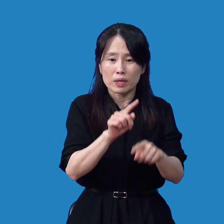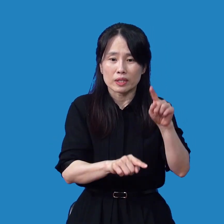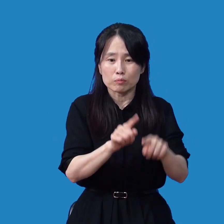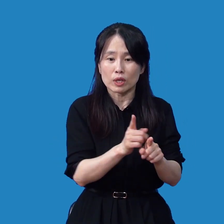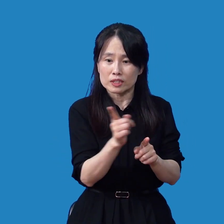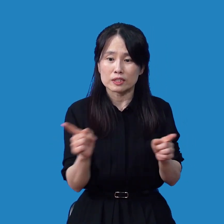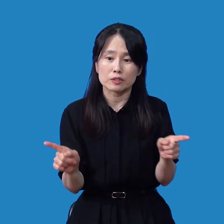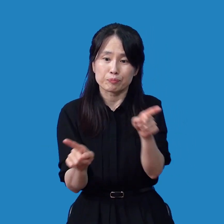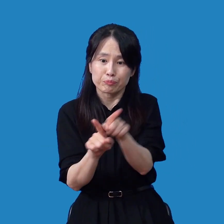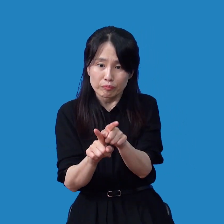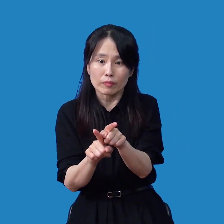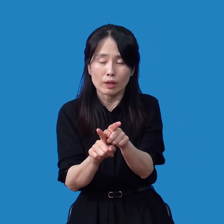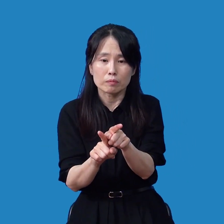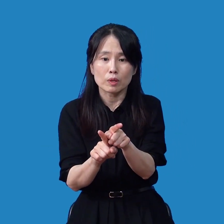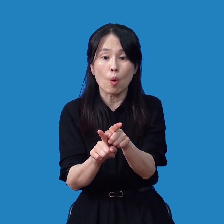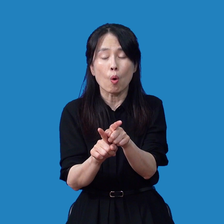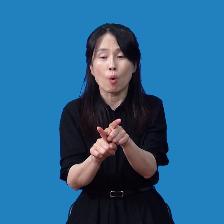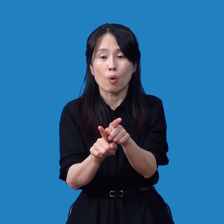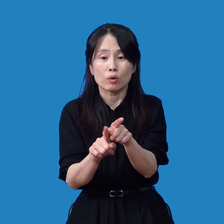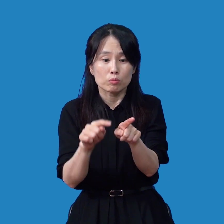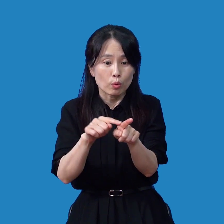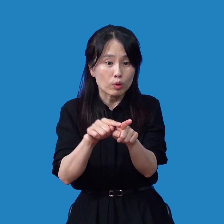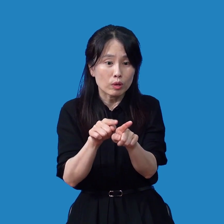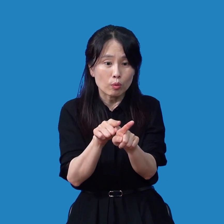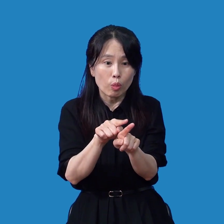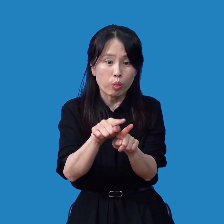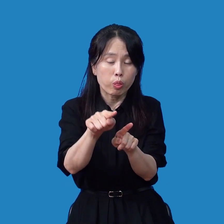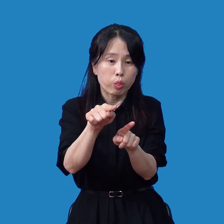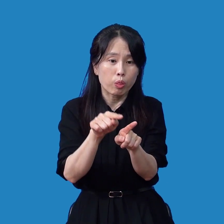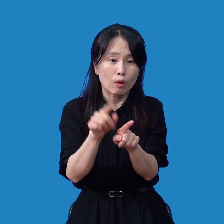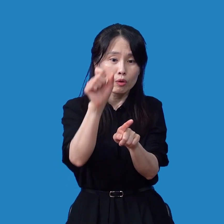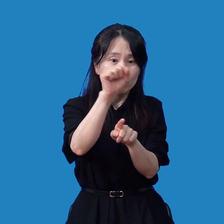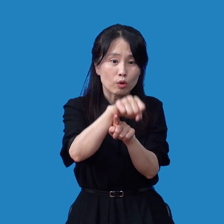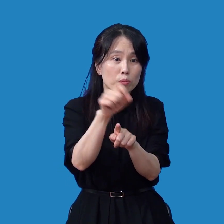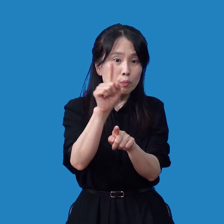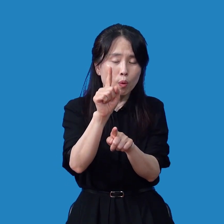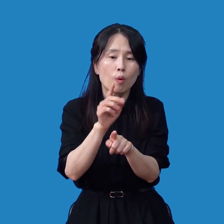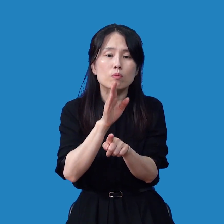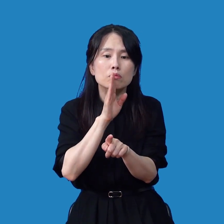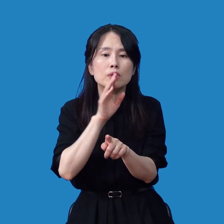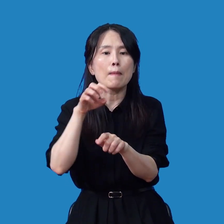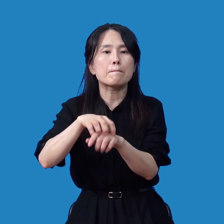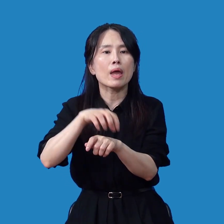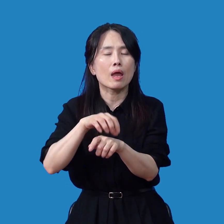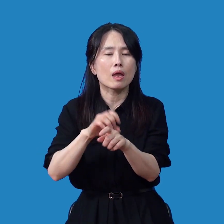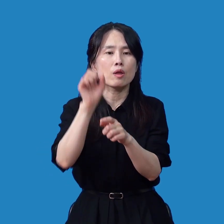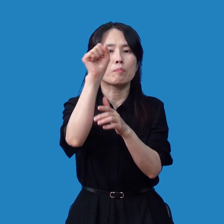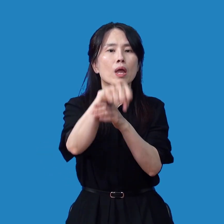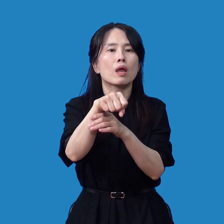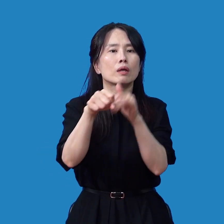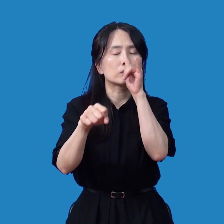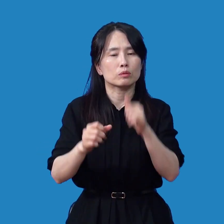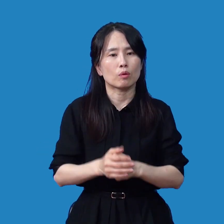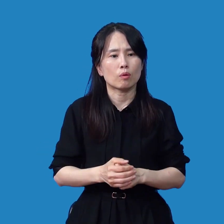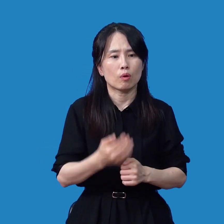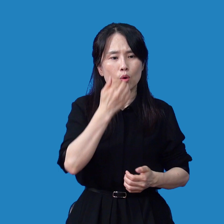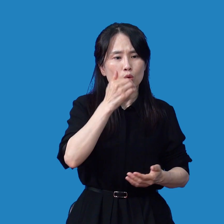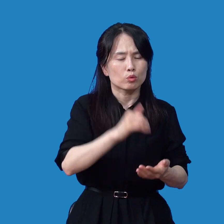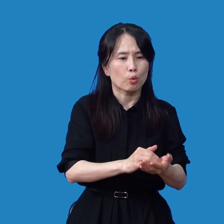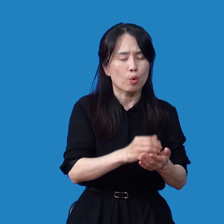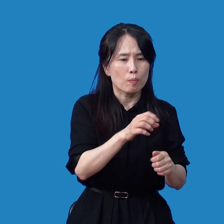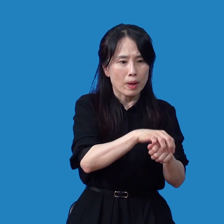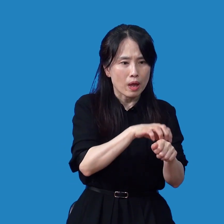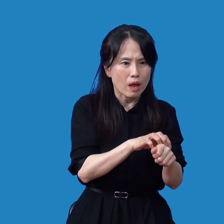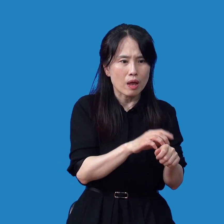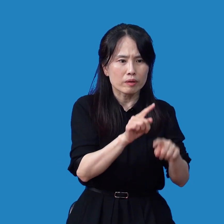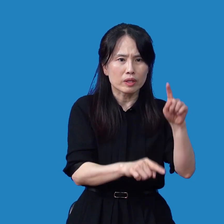돌배나무 가지에서 참배가 열립니다. 진짜 신기합니다. 아무짝에도 쓸모없는 돌배나무